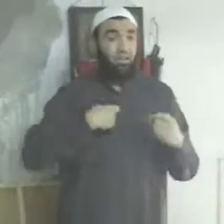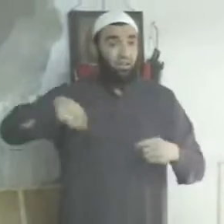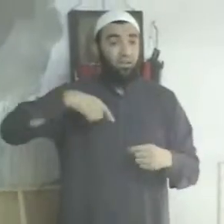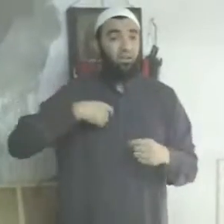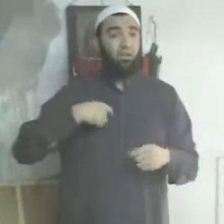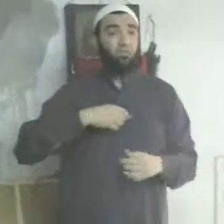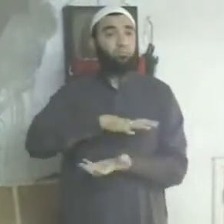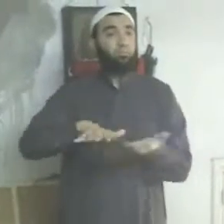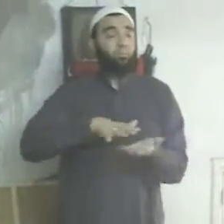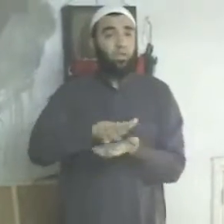فيجعلون الناس حيارى،